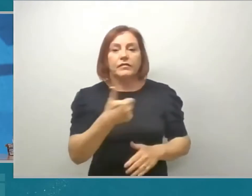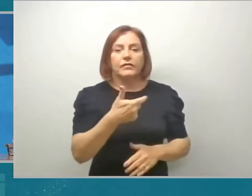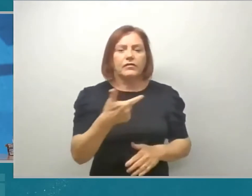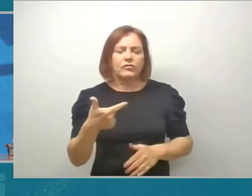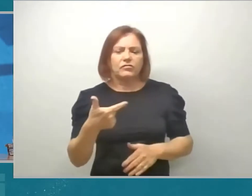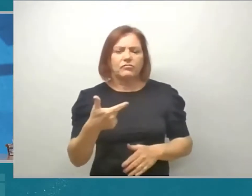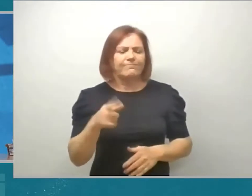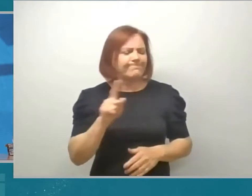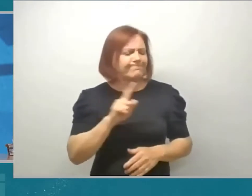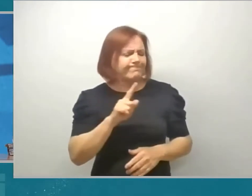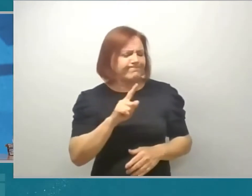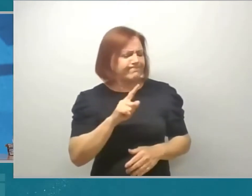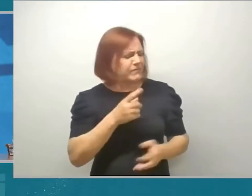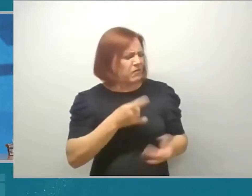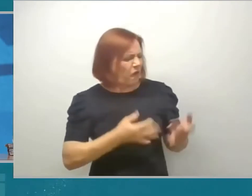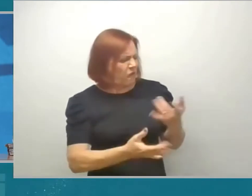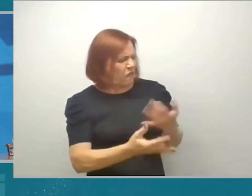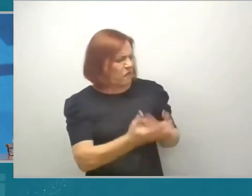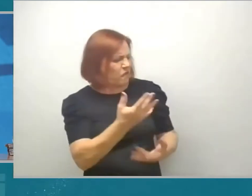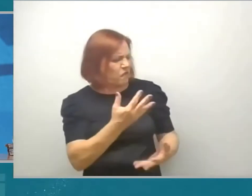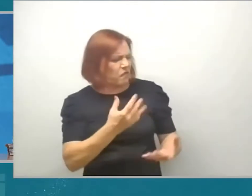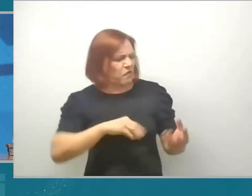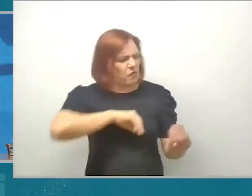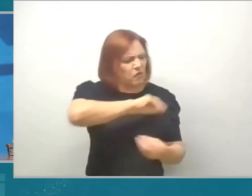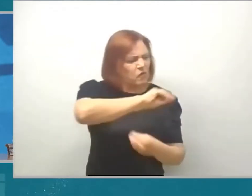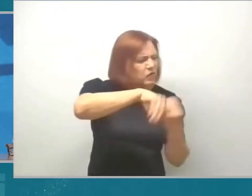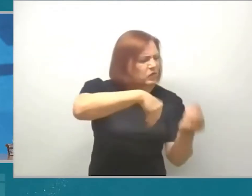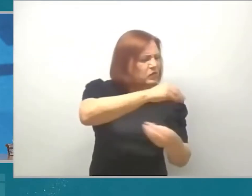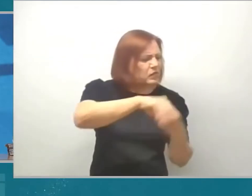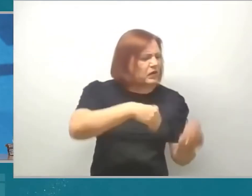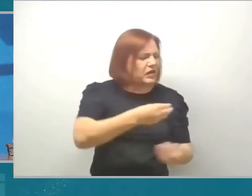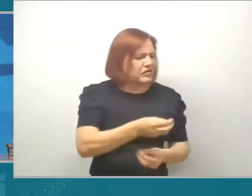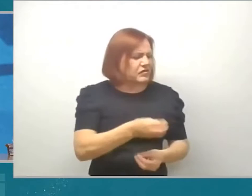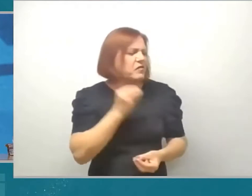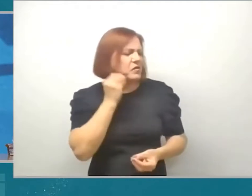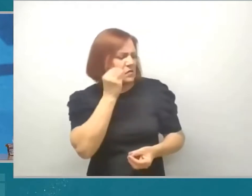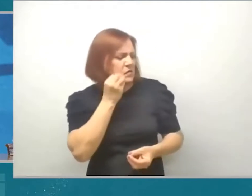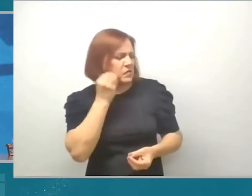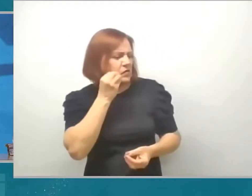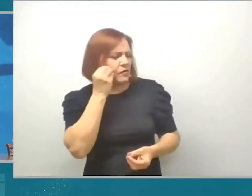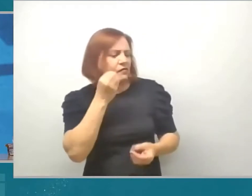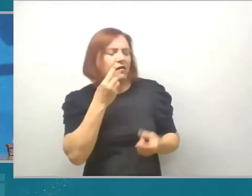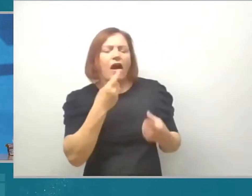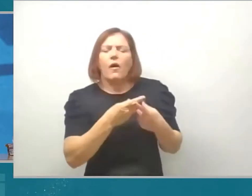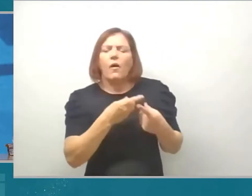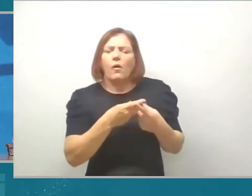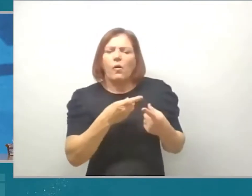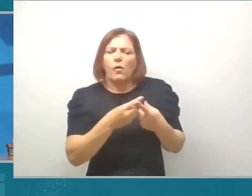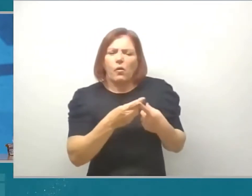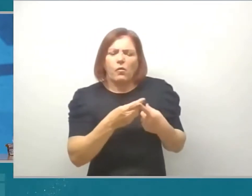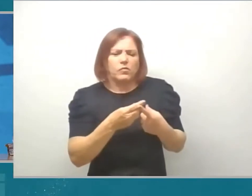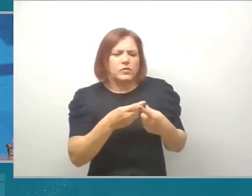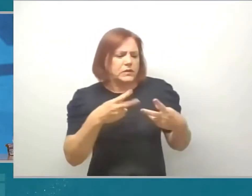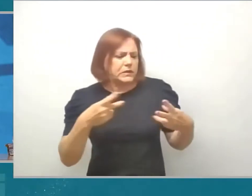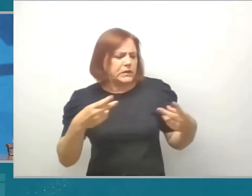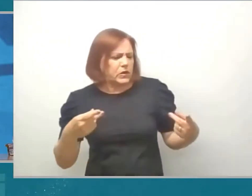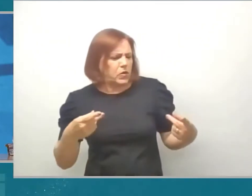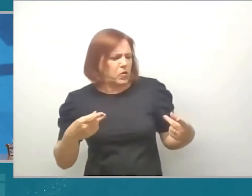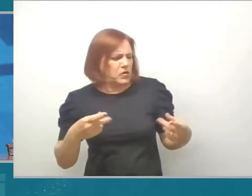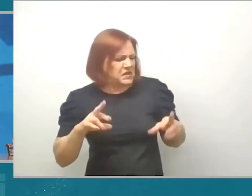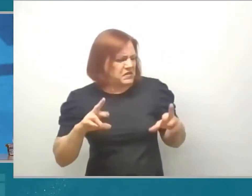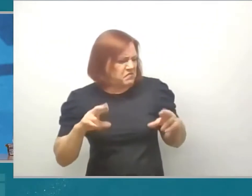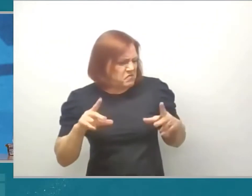vós, destinado a provar-vos, como se alguma coisa estranha vos estivesse